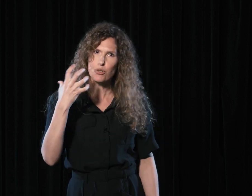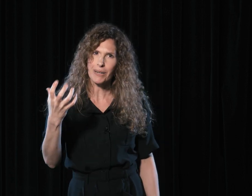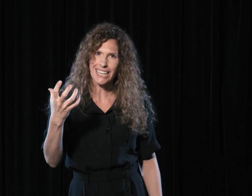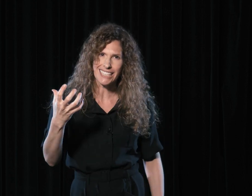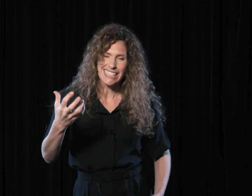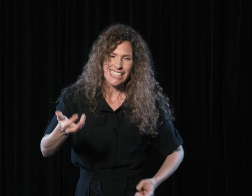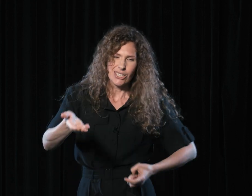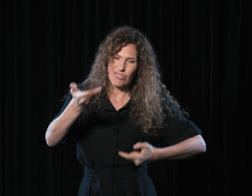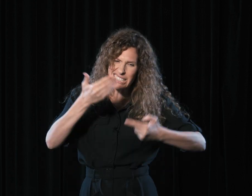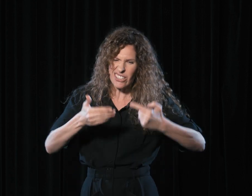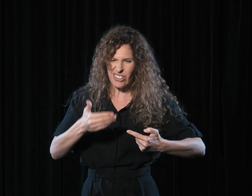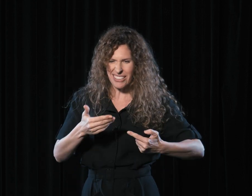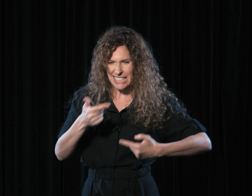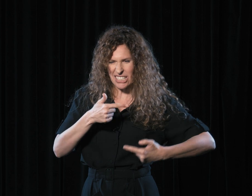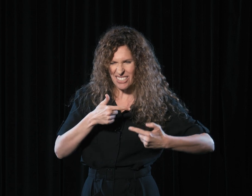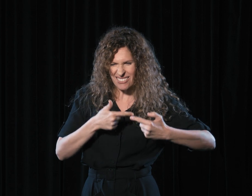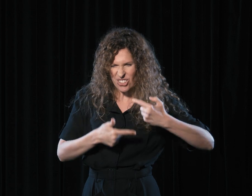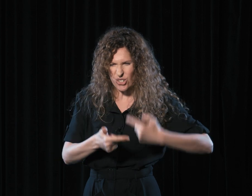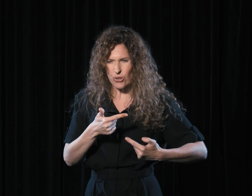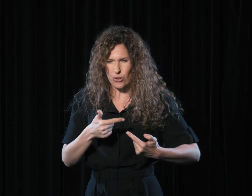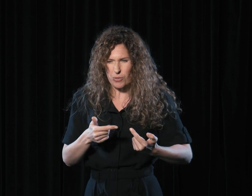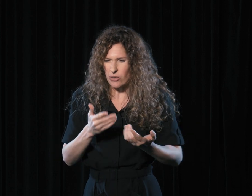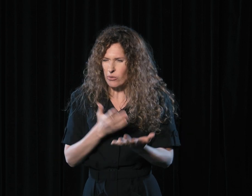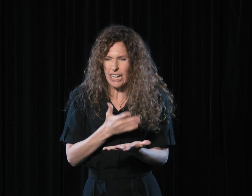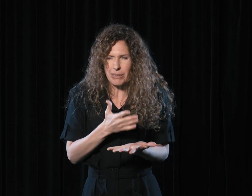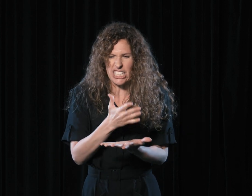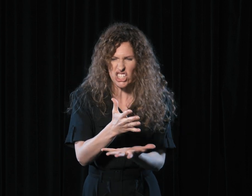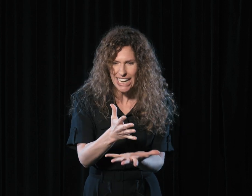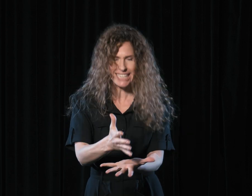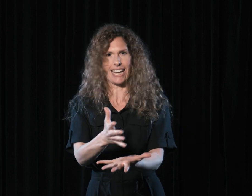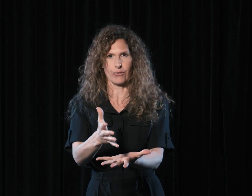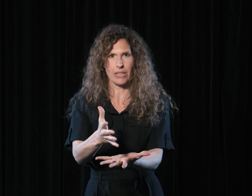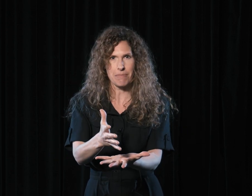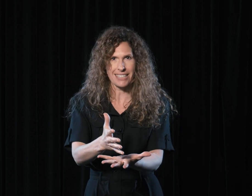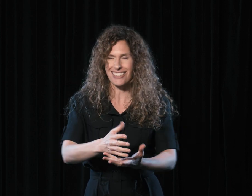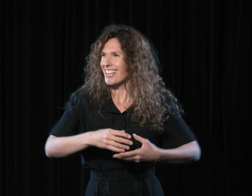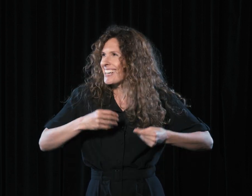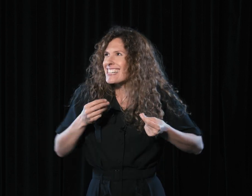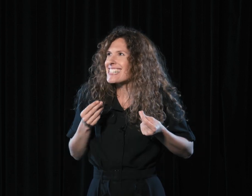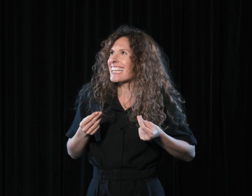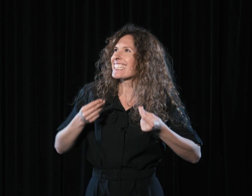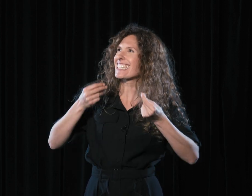sprechen. Und sie können dieses Stück über die unglaubliche Schlechtheit von der Mensch ganz